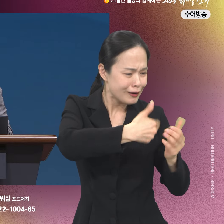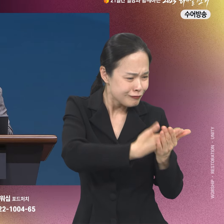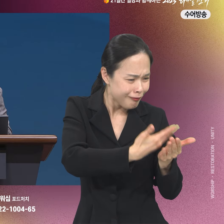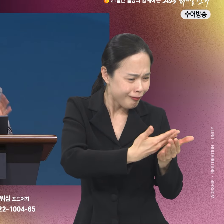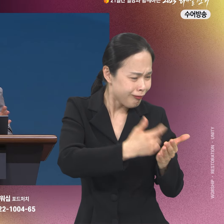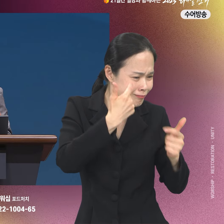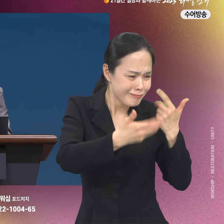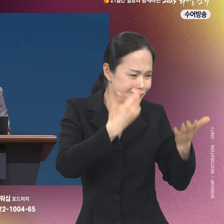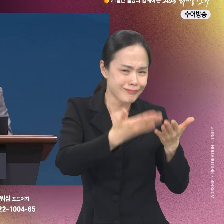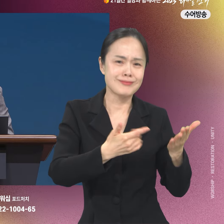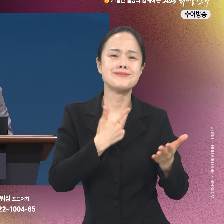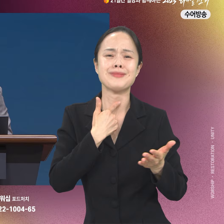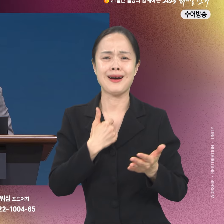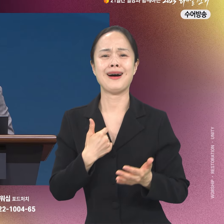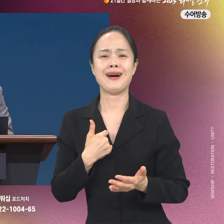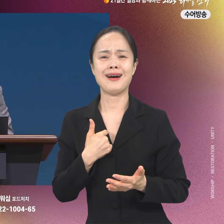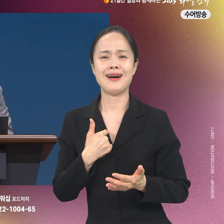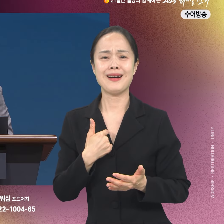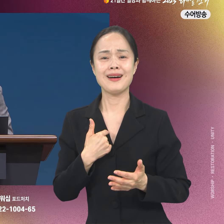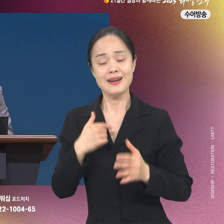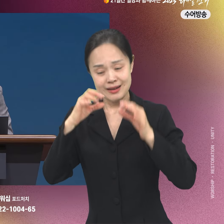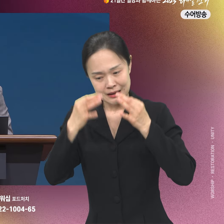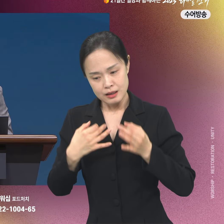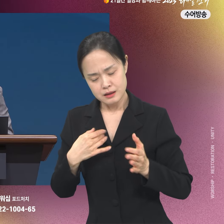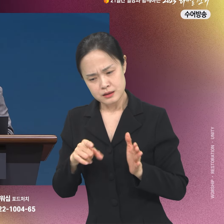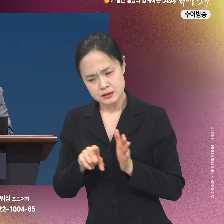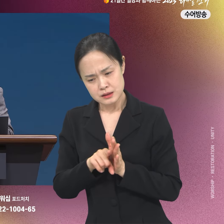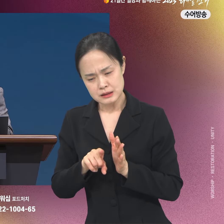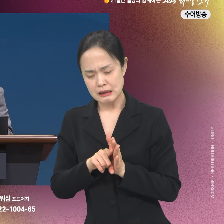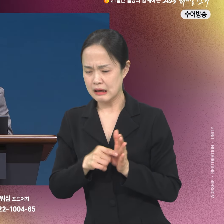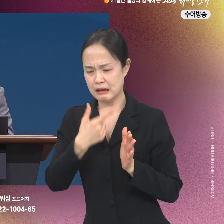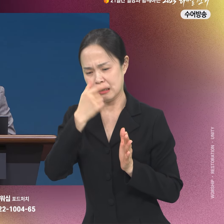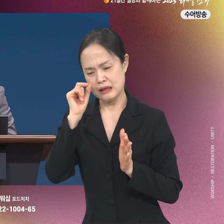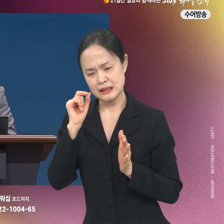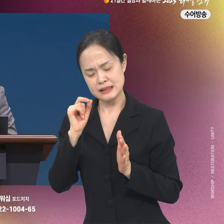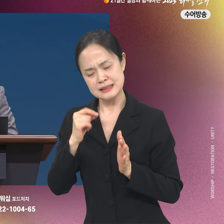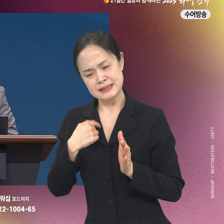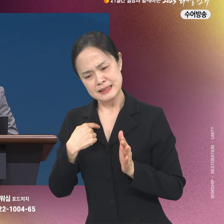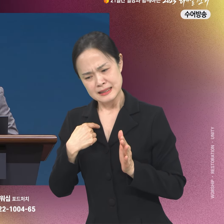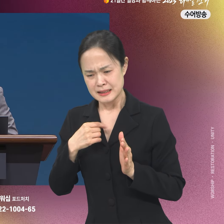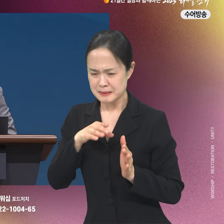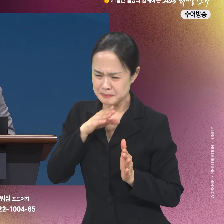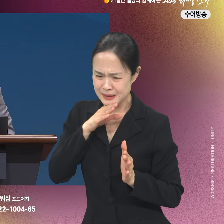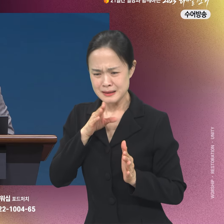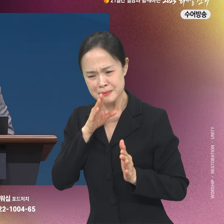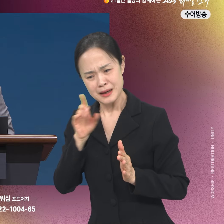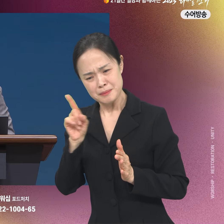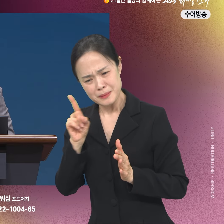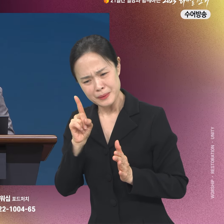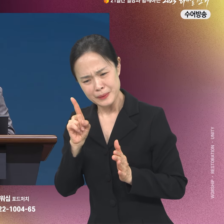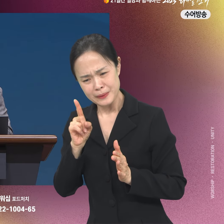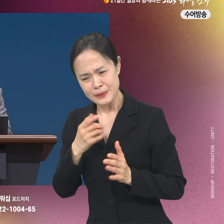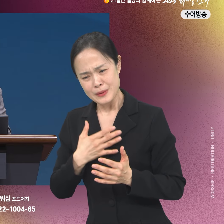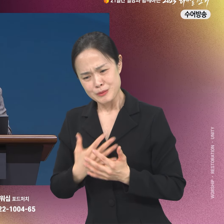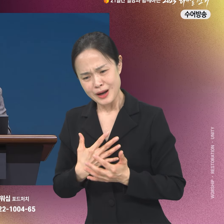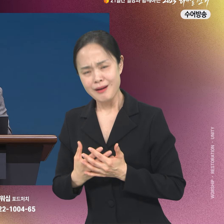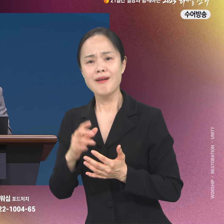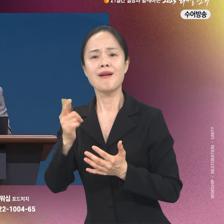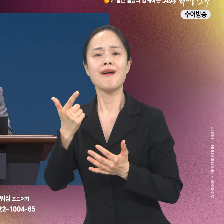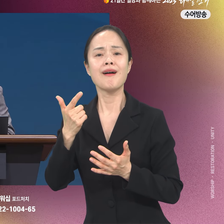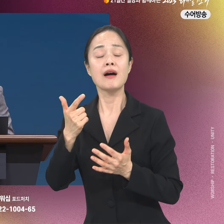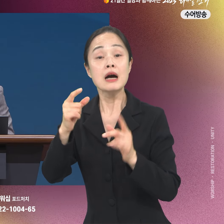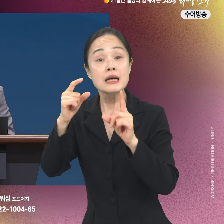제 신앙을 의심해서가 아니고 말은 말로써 오해를 만들기도 하기 때문에 그렇거든요. 단어